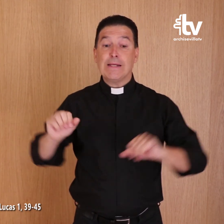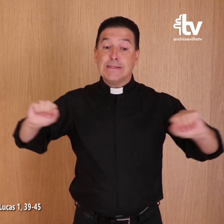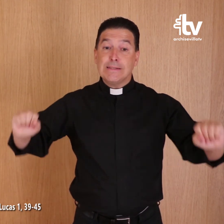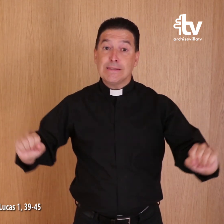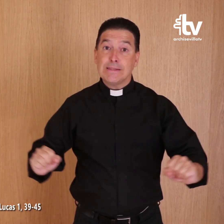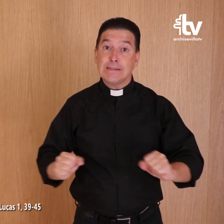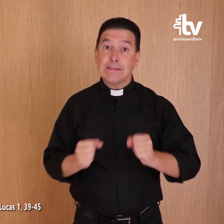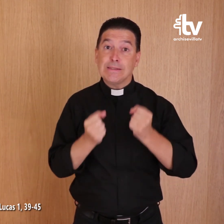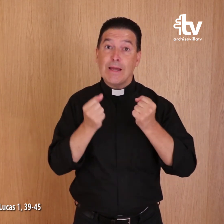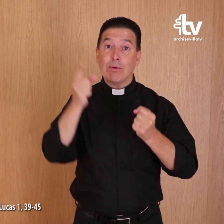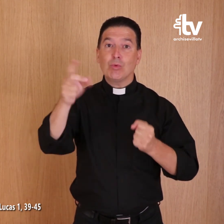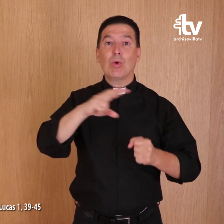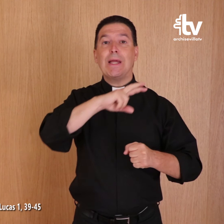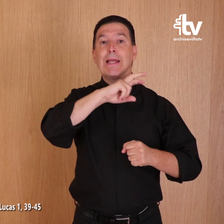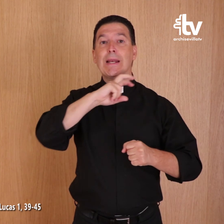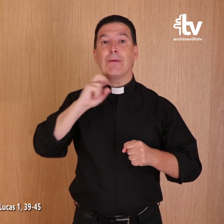Auxilia Israel, su siervo,